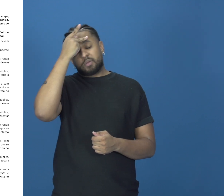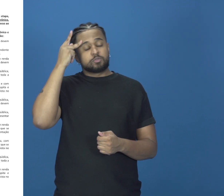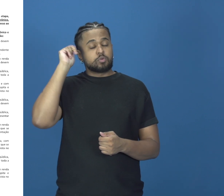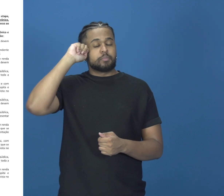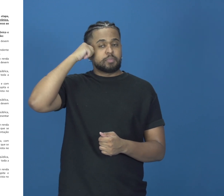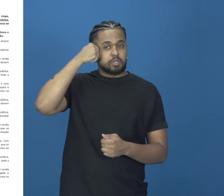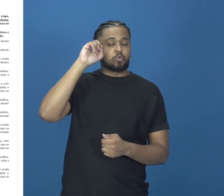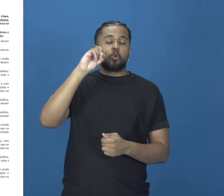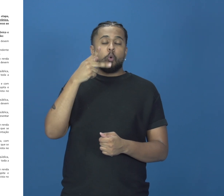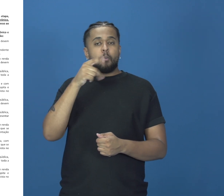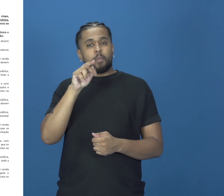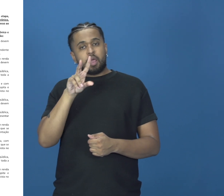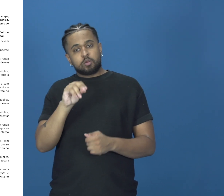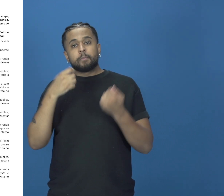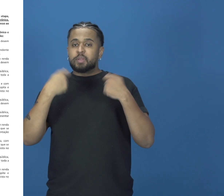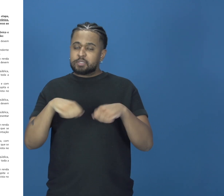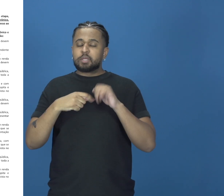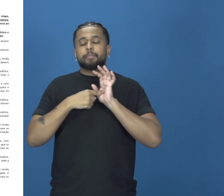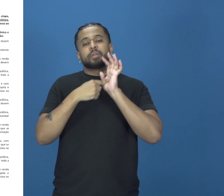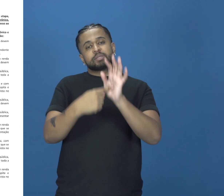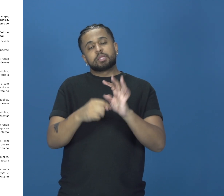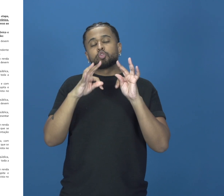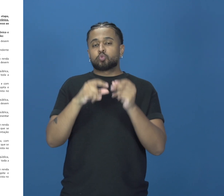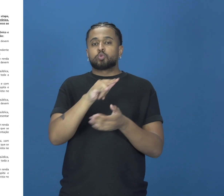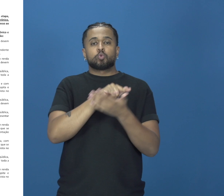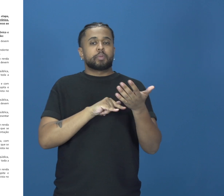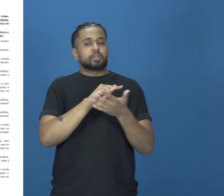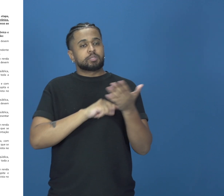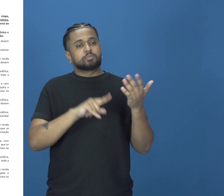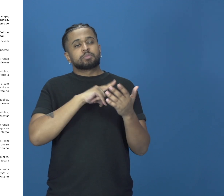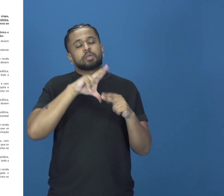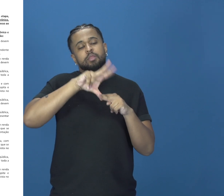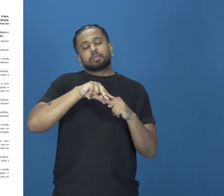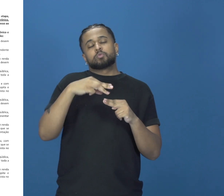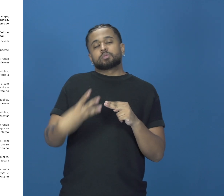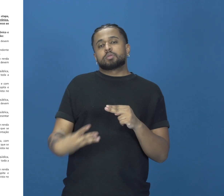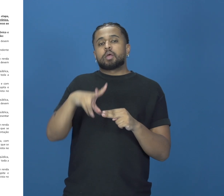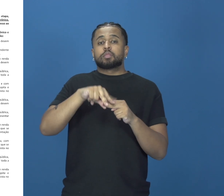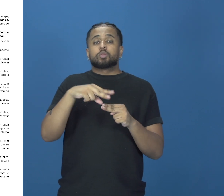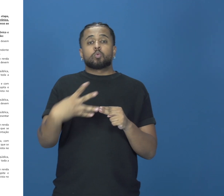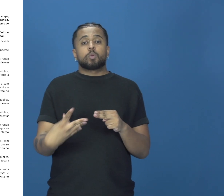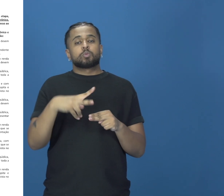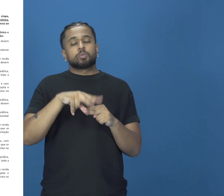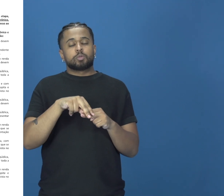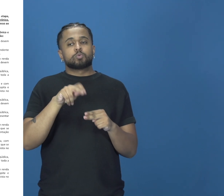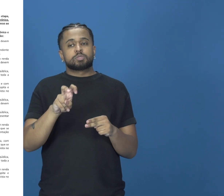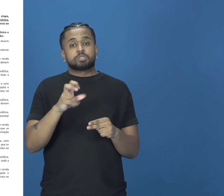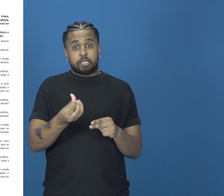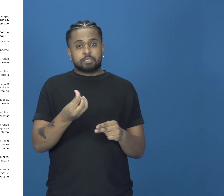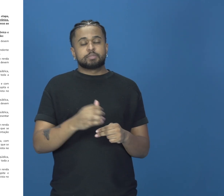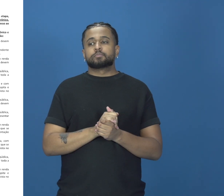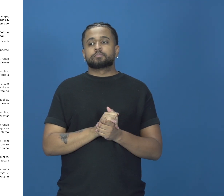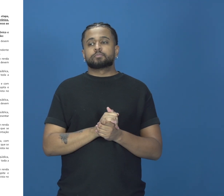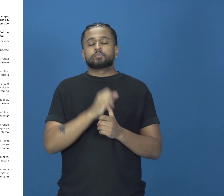autodeclararam pretos ou pardos, devem apresentar toda a documentação prevista no anexo 3, anexo 4 e no anexo